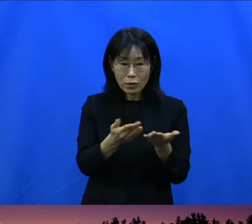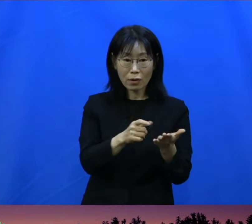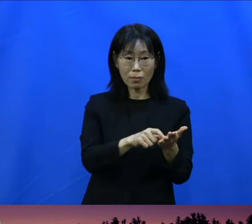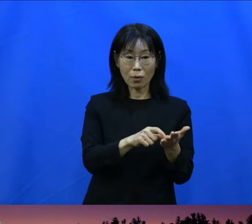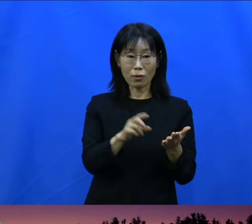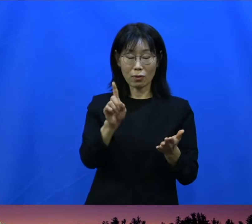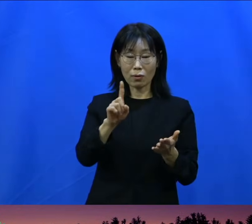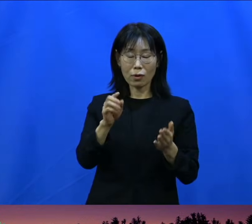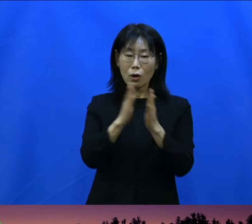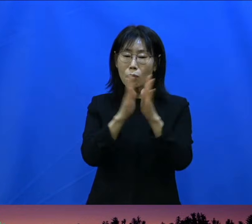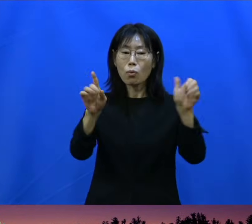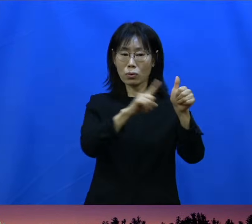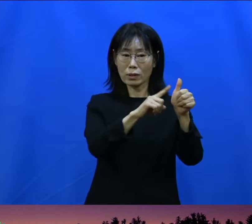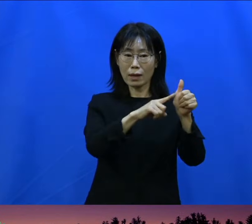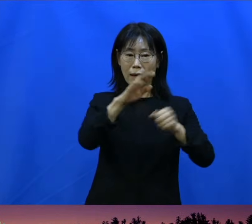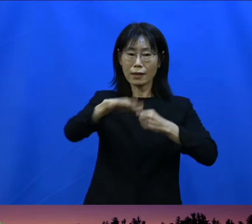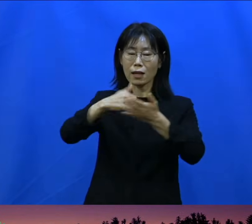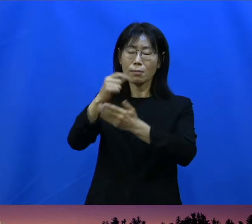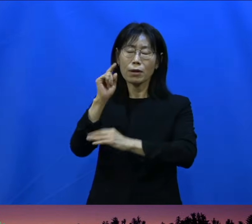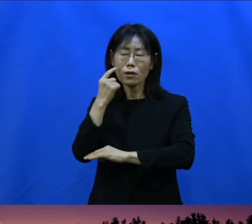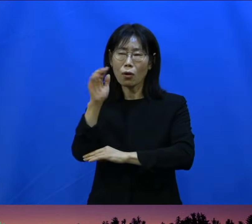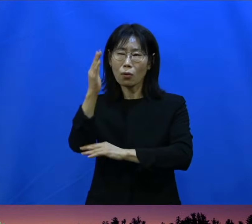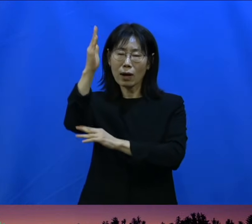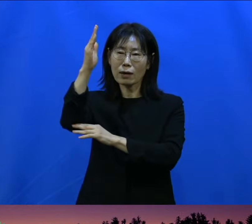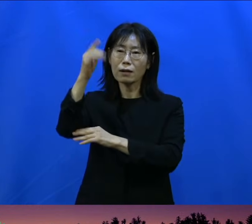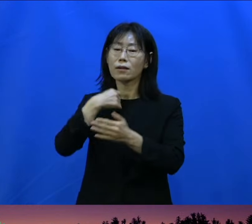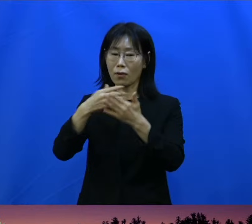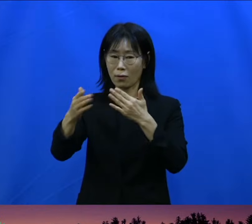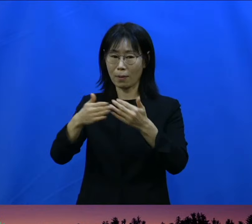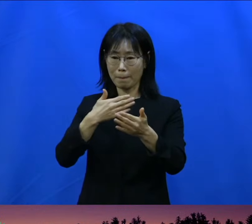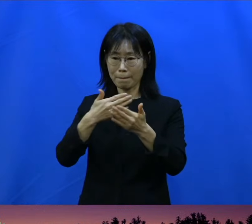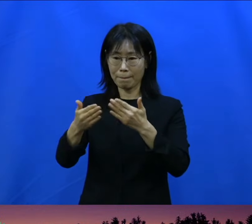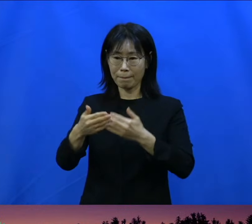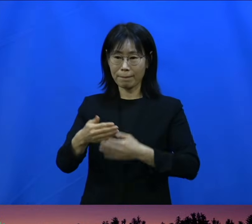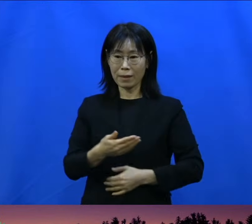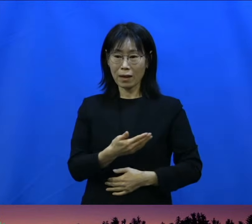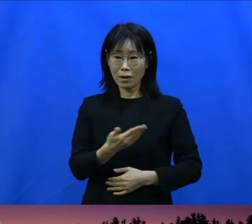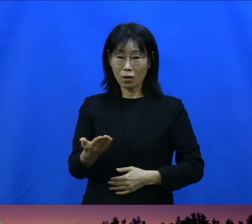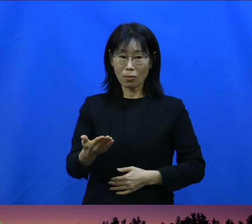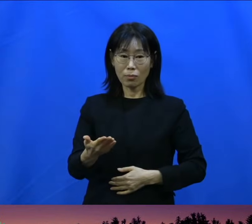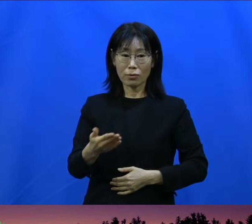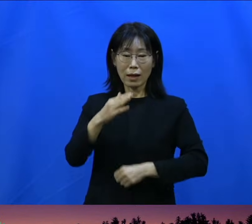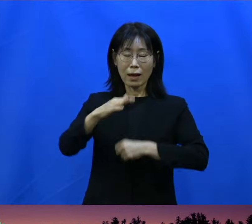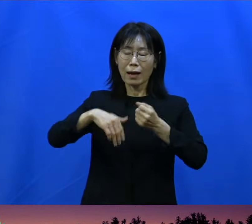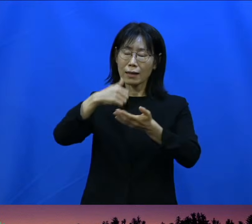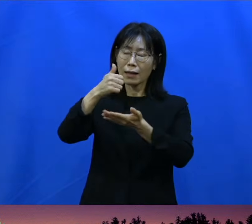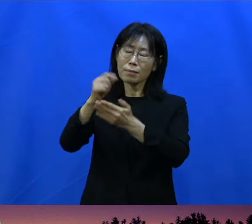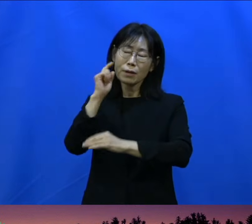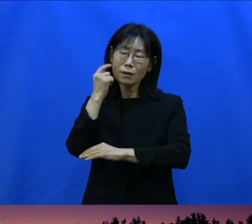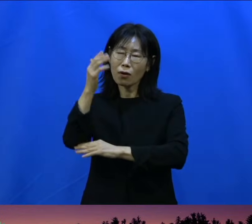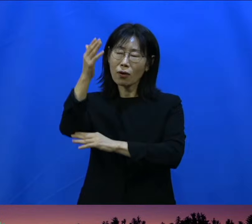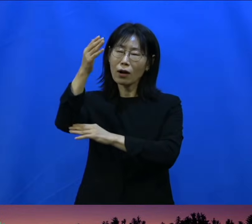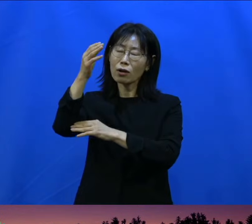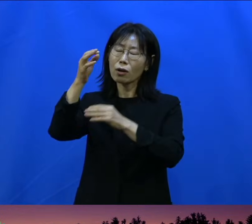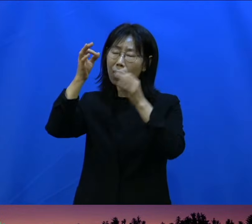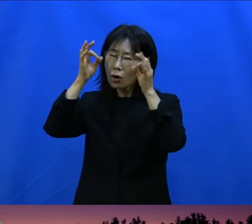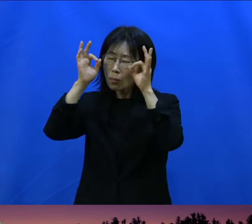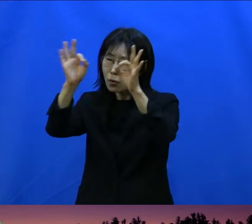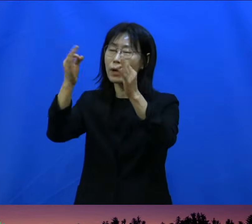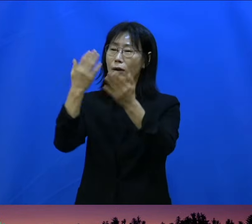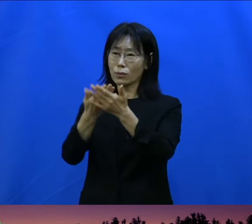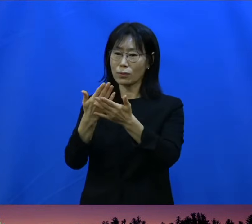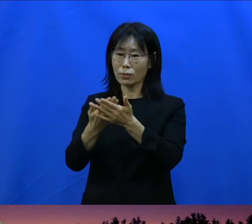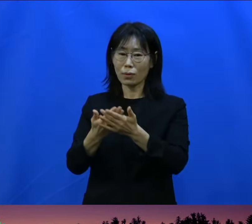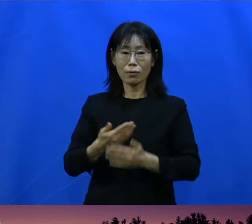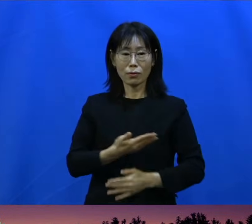내게 보이소서. 가장 강력한 기도의 제목은 주의 영광을 보여주십시오. 여러분, 우리의 기도에 있어서